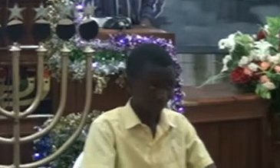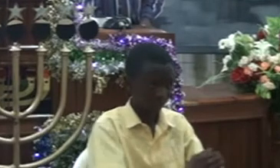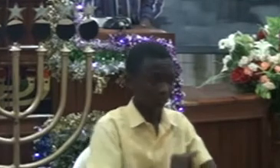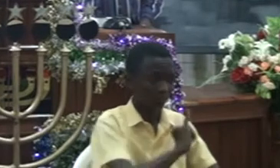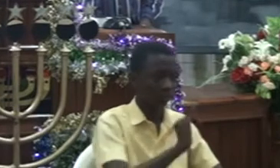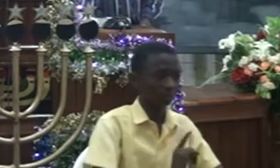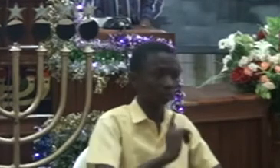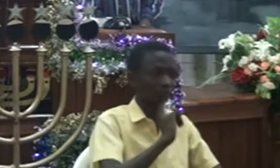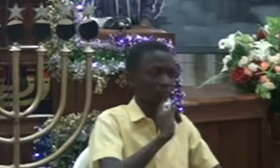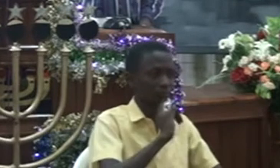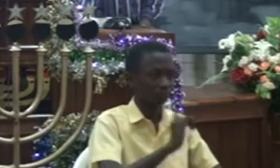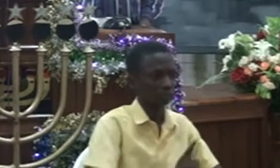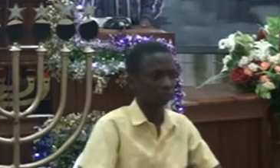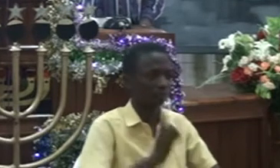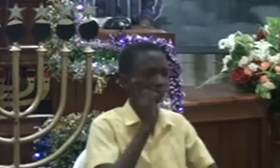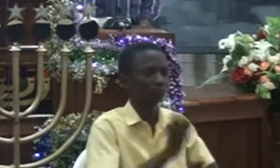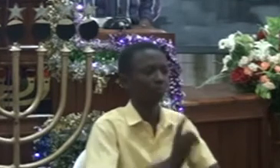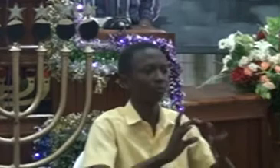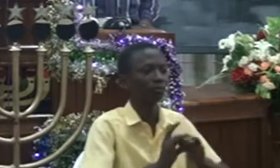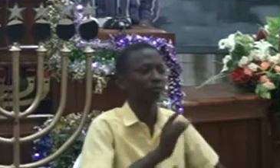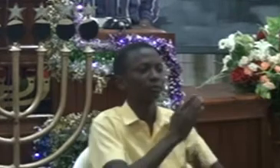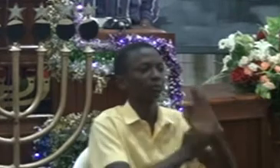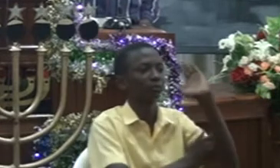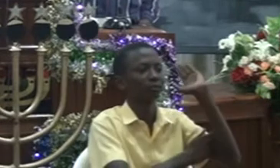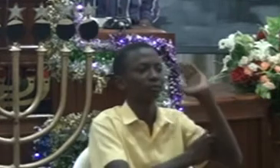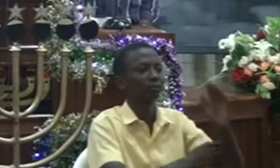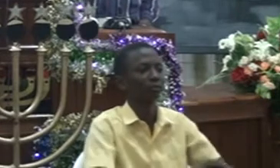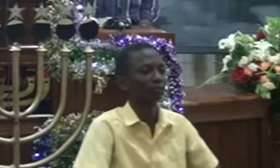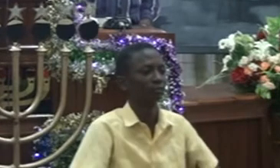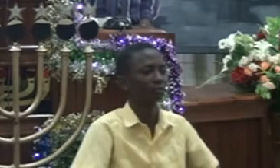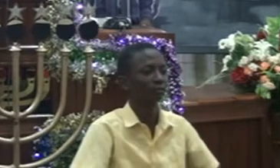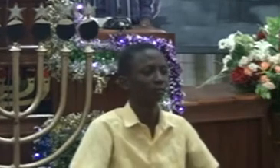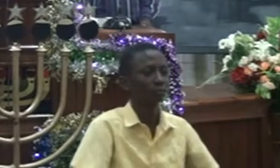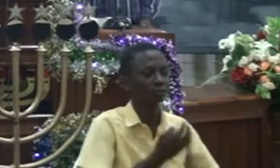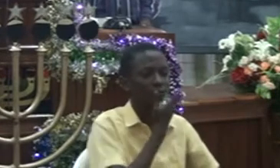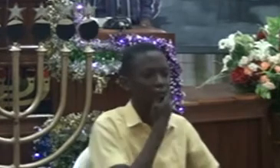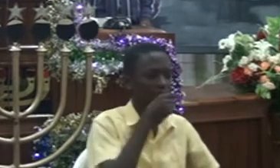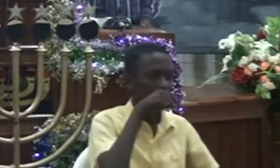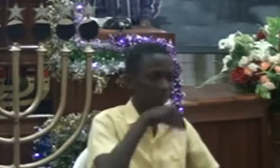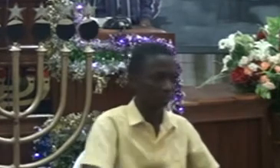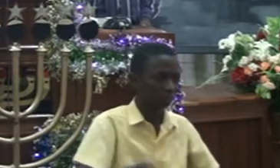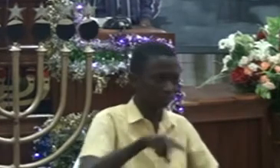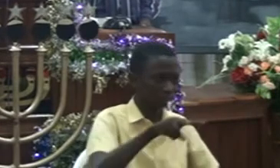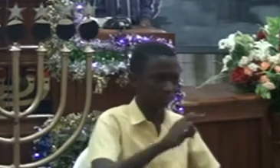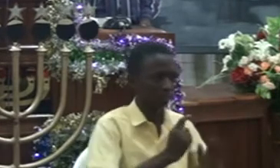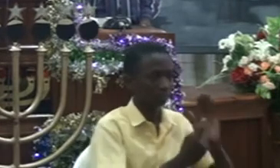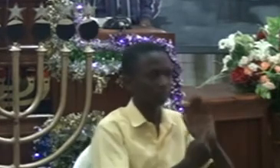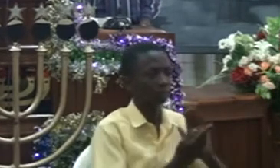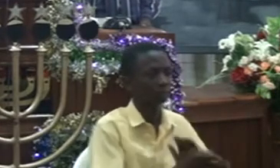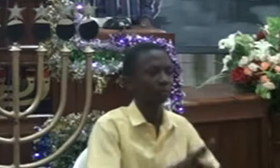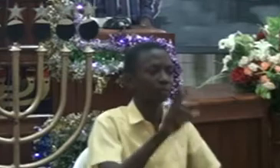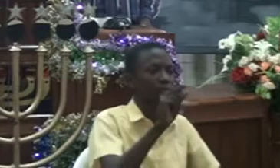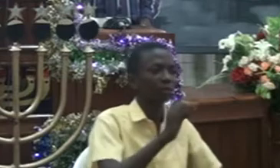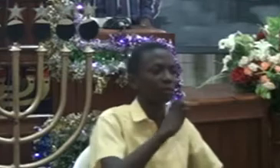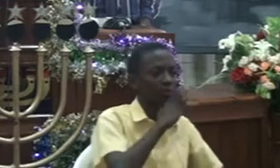suis certain de Dieu. Na hivi mimi nina uhakika na Mungu que votre présence ici n'est pas un